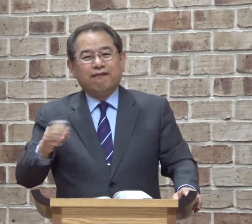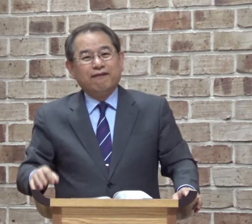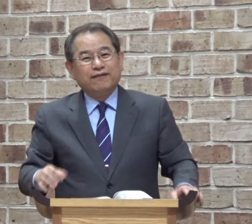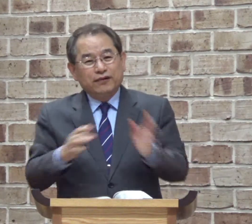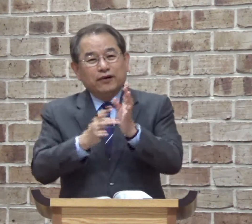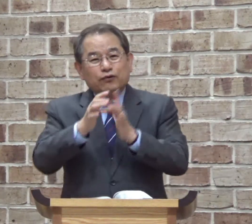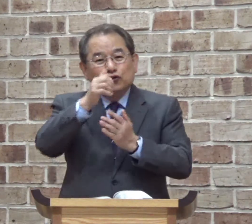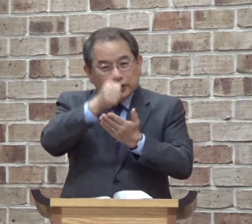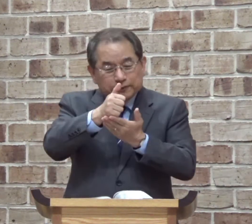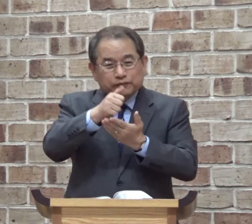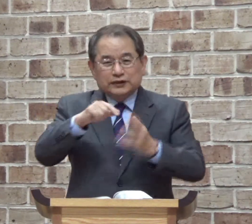제자들의 발을 씻기시고